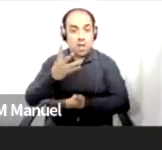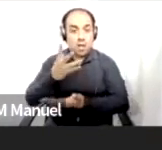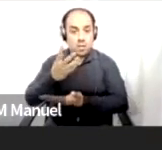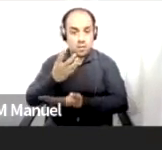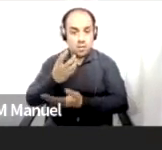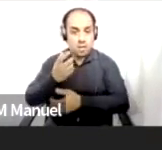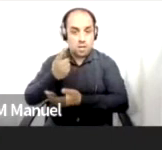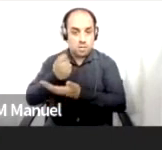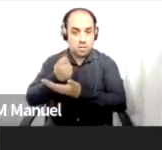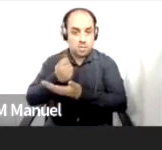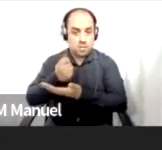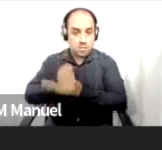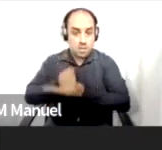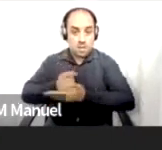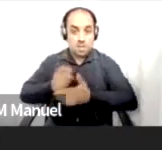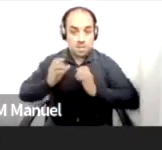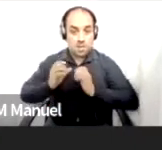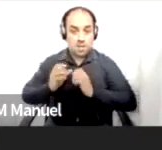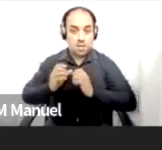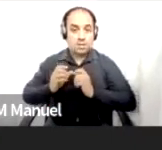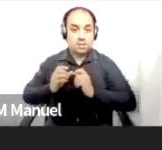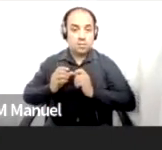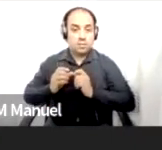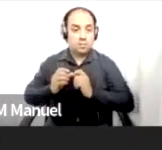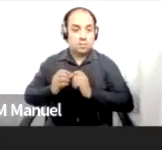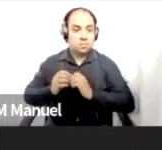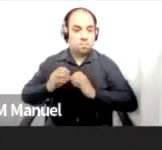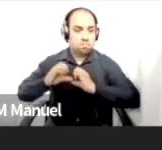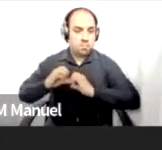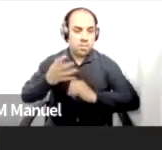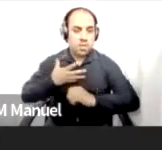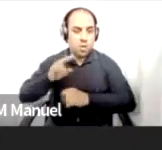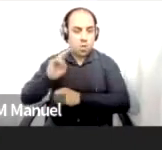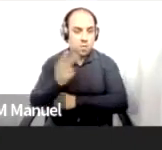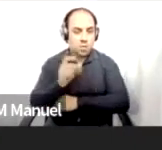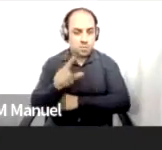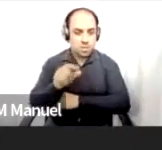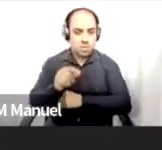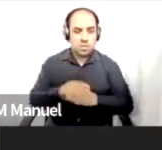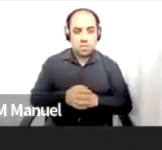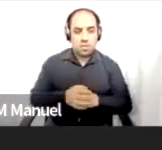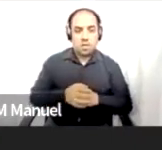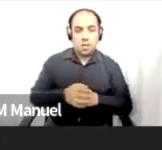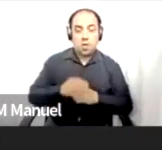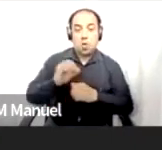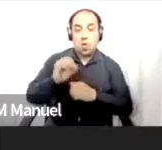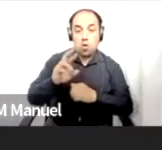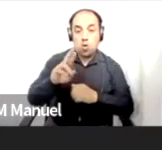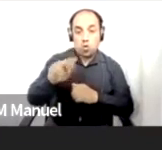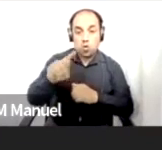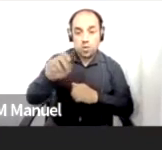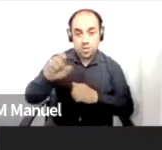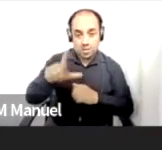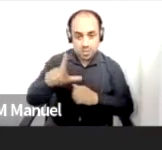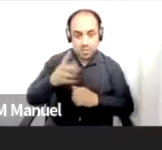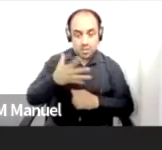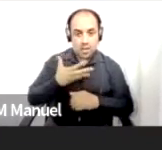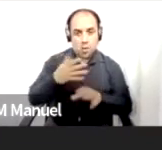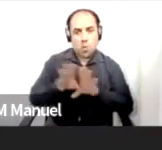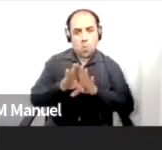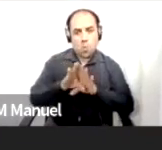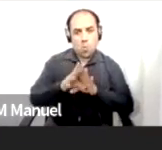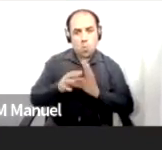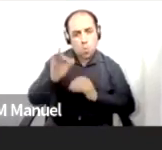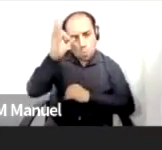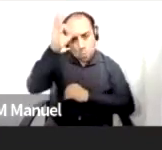su universidad. Eso lo diferencia del resto. Sin embargo, la Oritel es como una especie de filosofía Teletón.